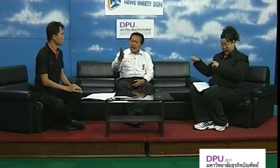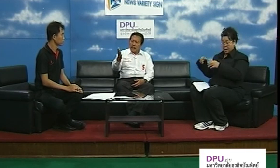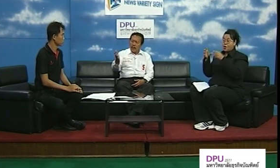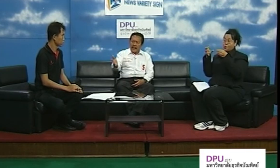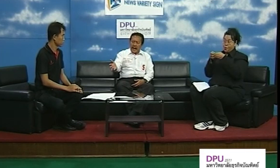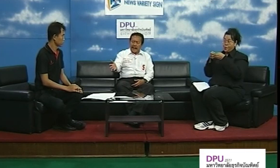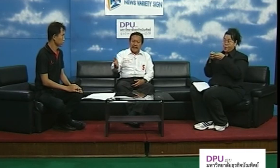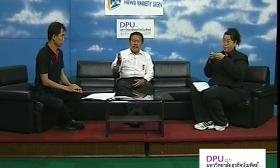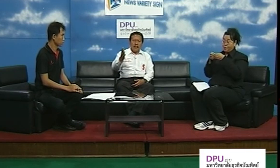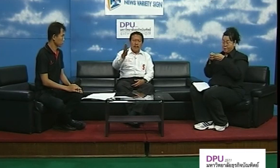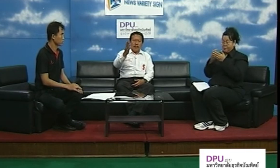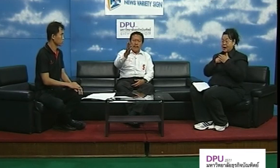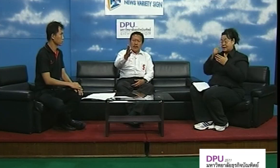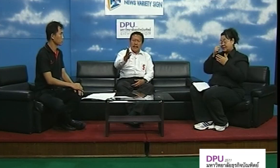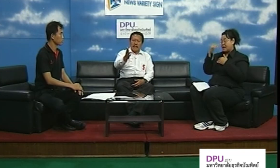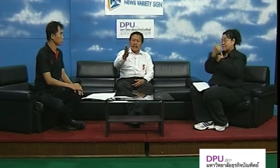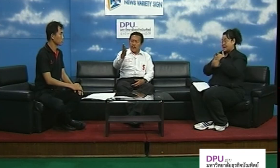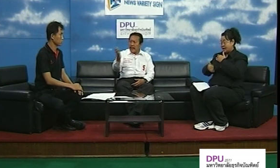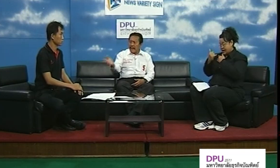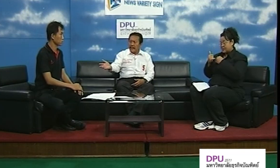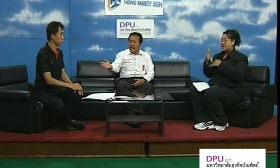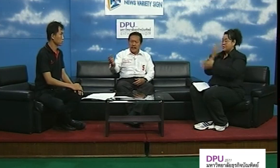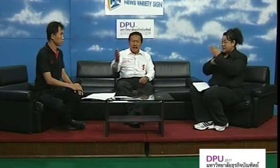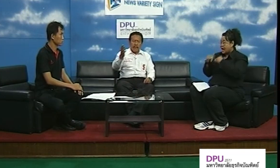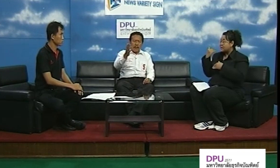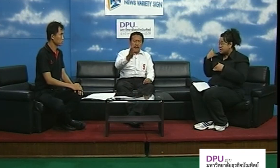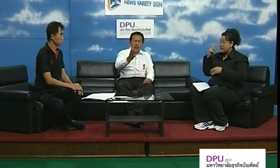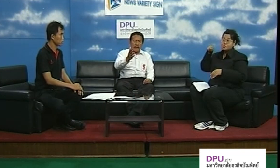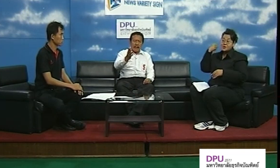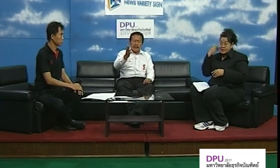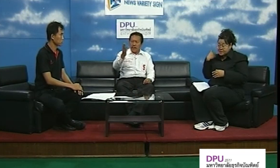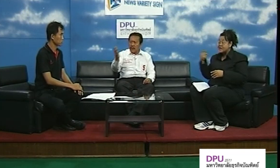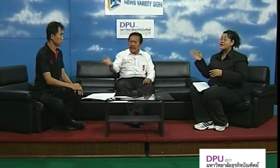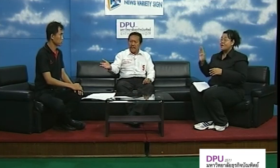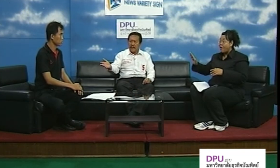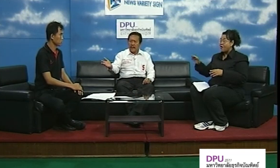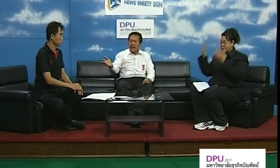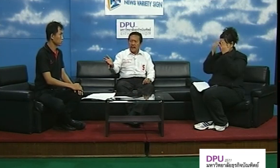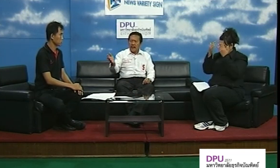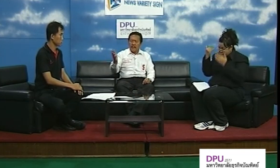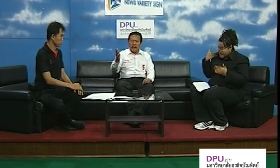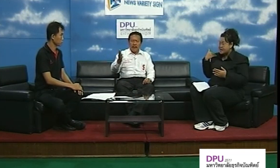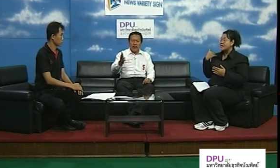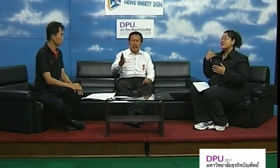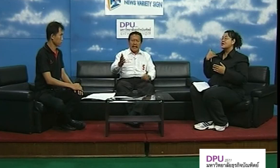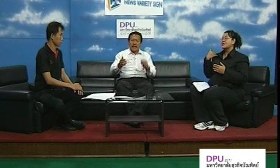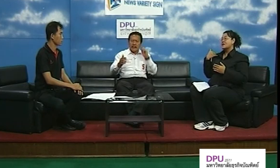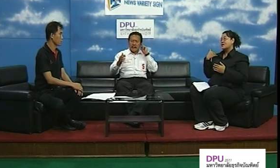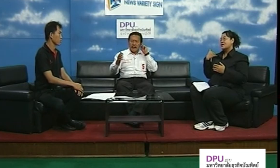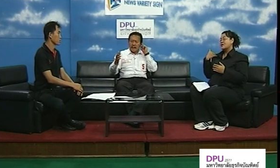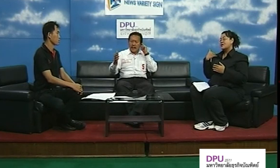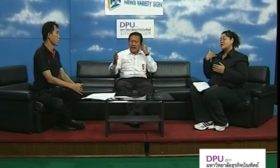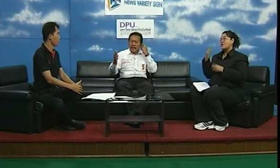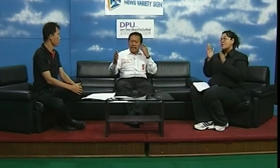ผู้พิการผมมผู้สมัครทเป็ผู้หญิงผมมผสมัครซเปมุสลิมผมมีผู้สมัคร